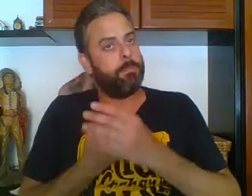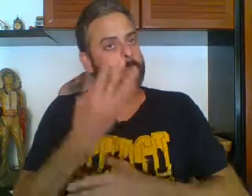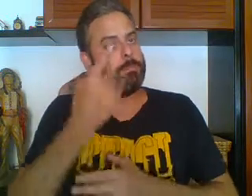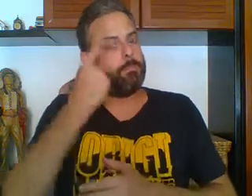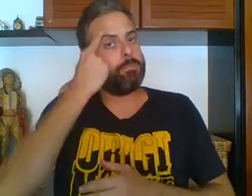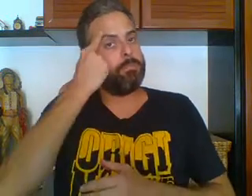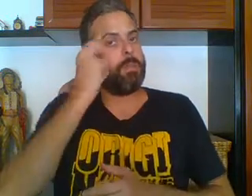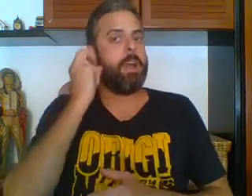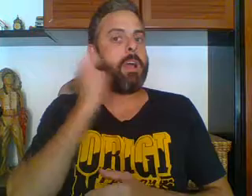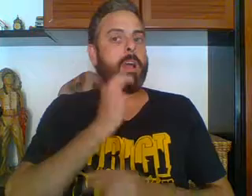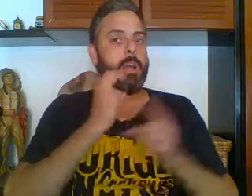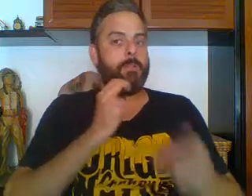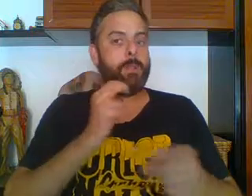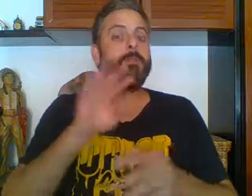AC2R.